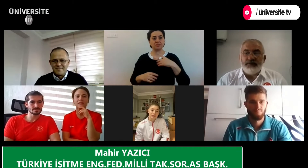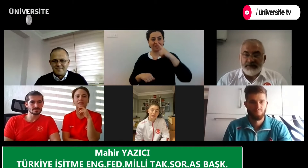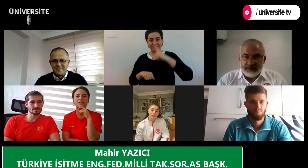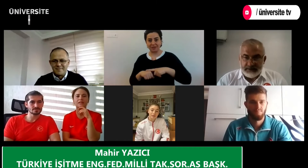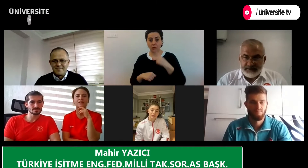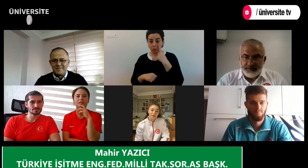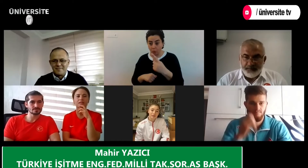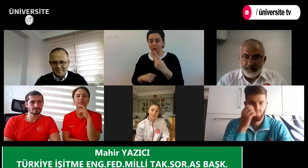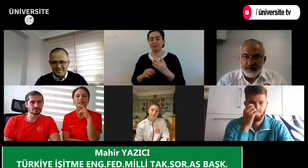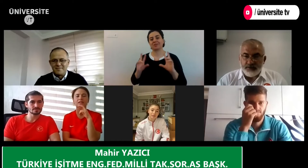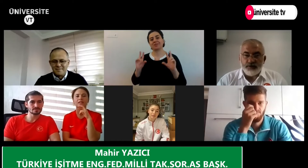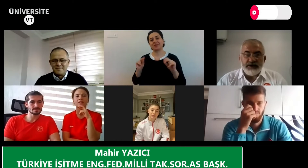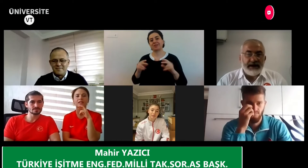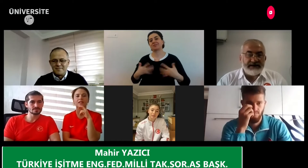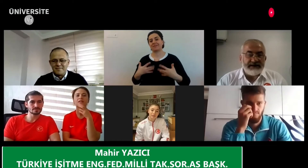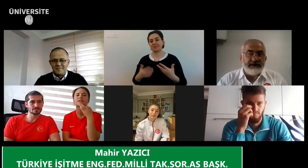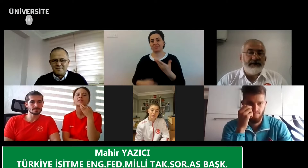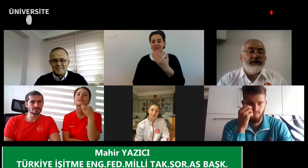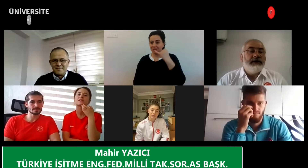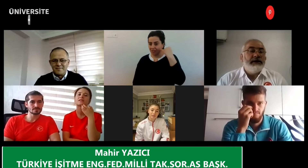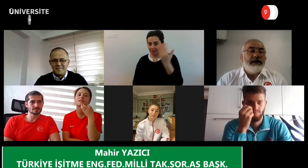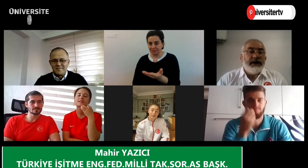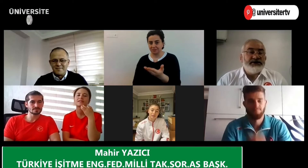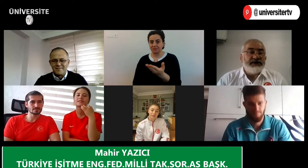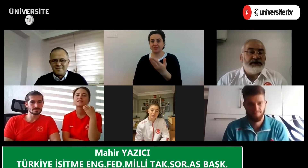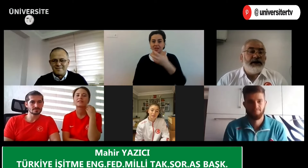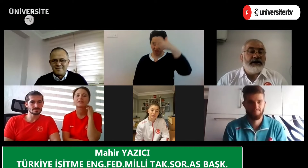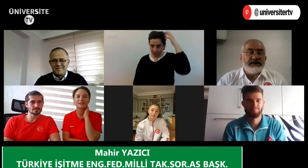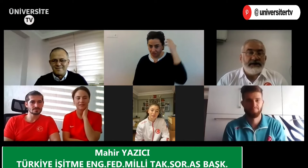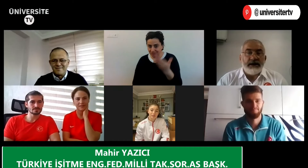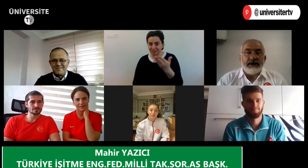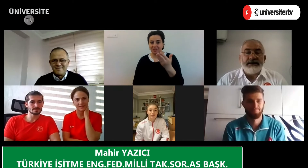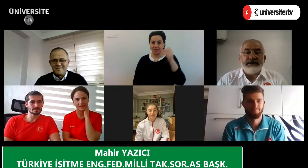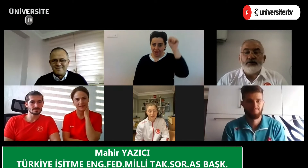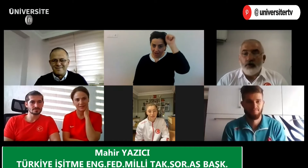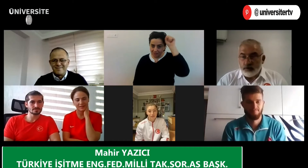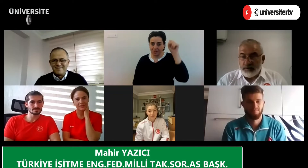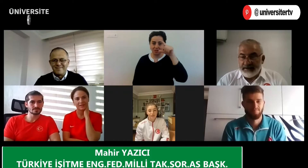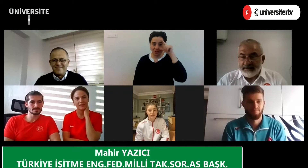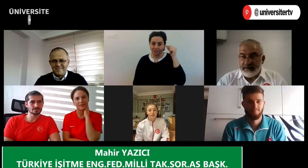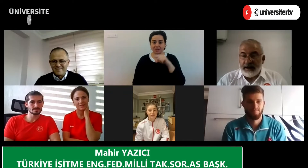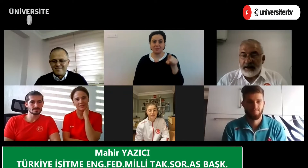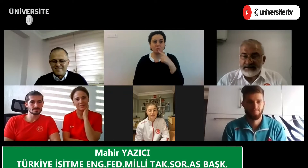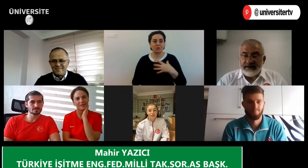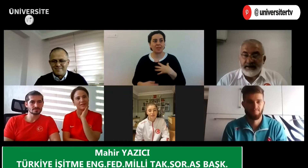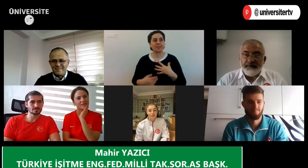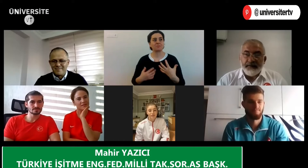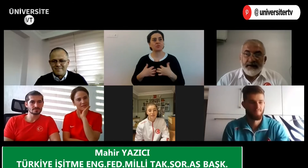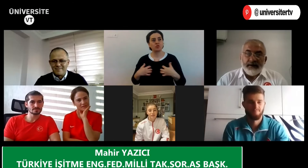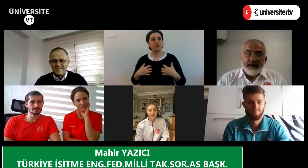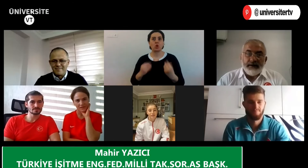bu iş bitmiştir. Şu Yasin, Ecrin, Aslan, Kadir'in konuşmaları